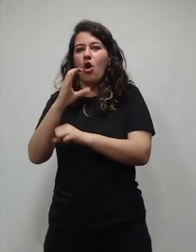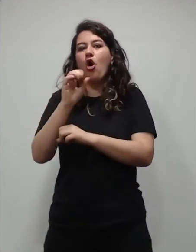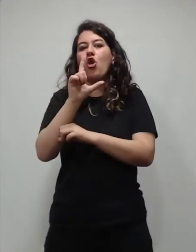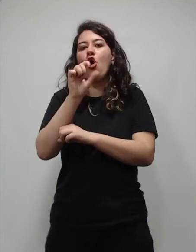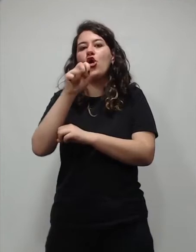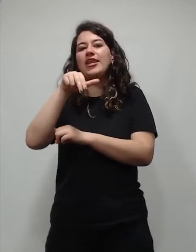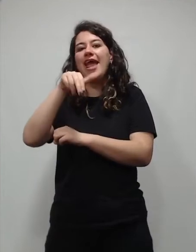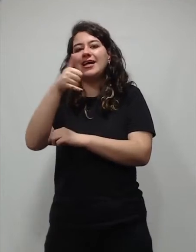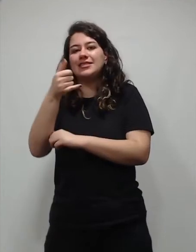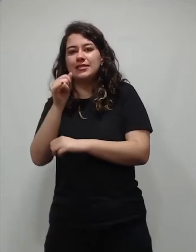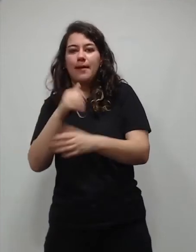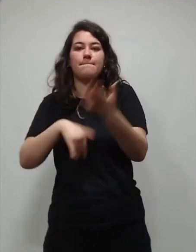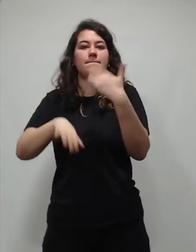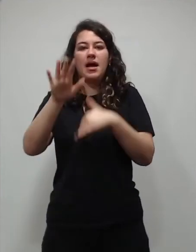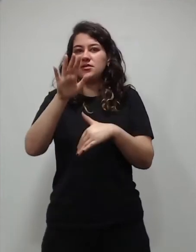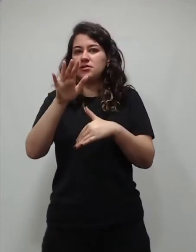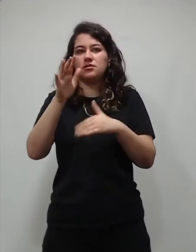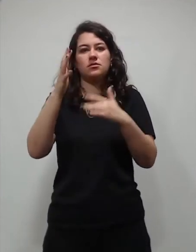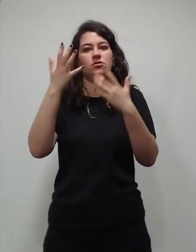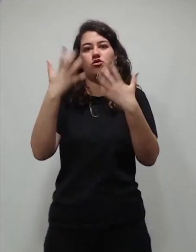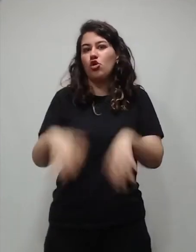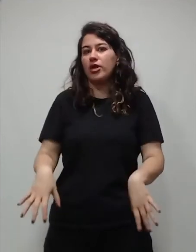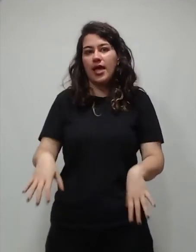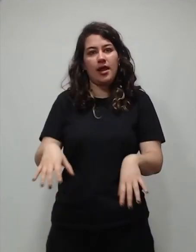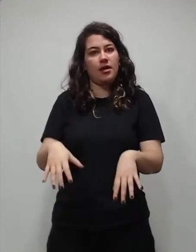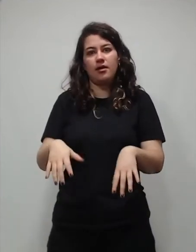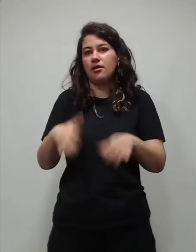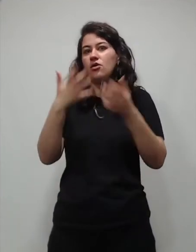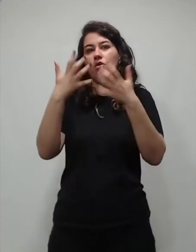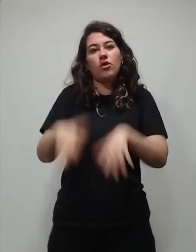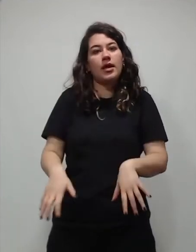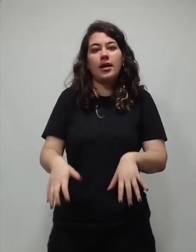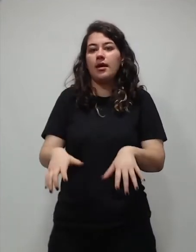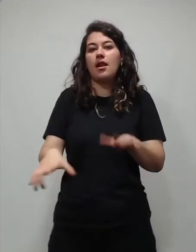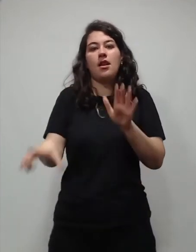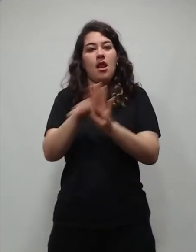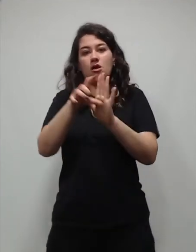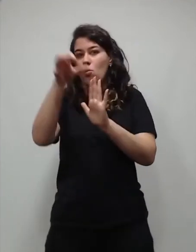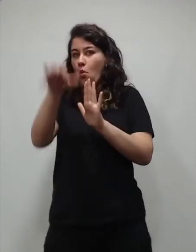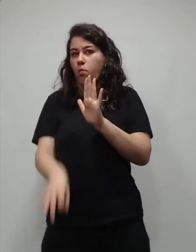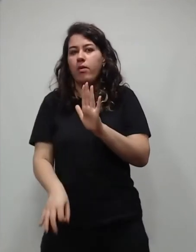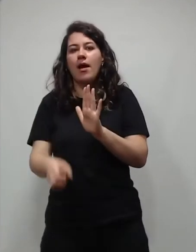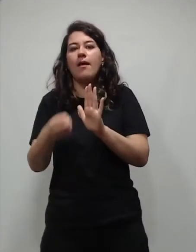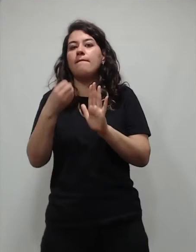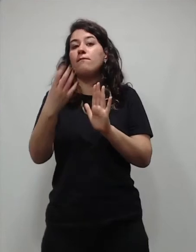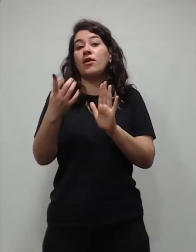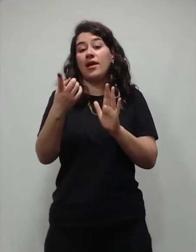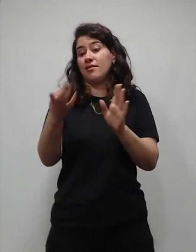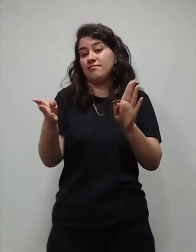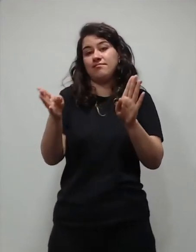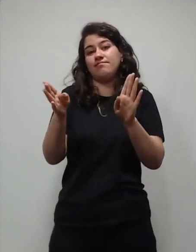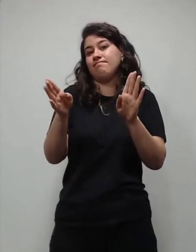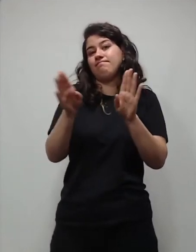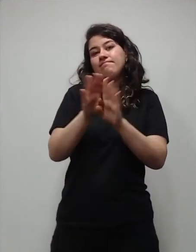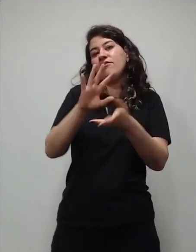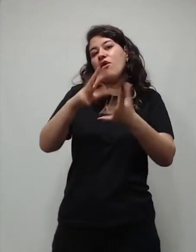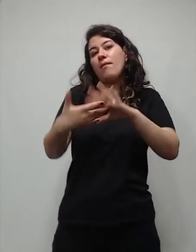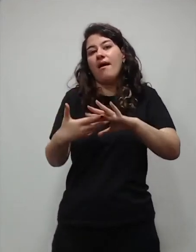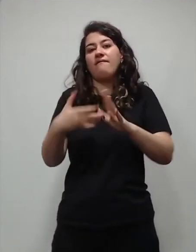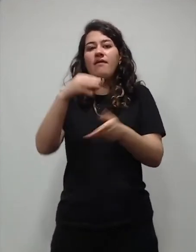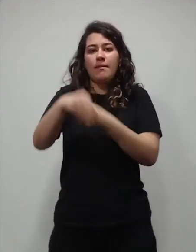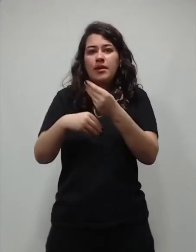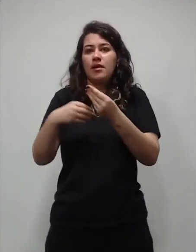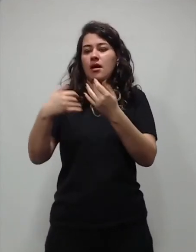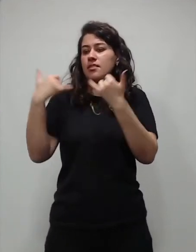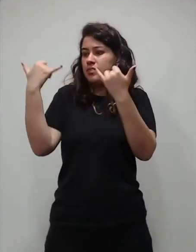los familiares más reacios a la implantación, a que la ley se cumpla por temores, ¿verdad? Son familiares que hace